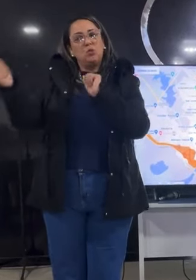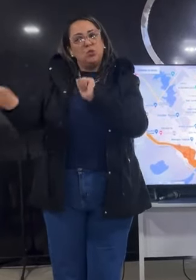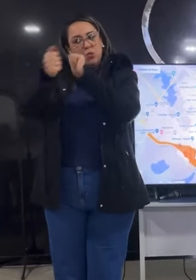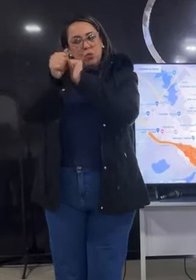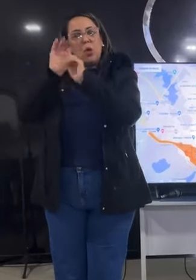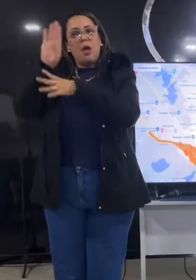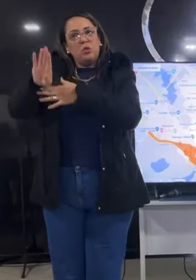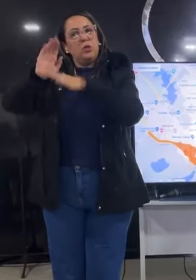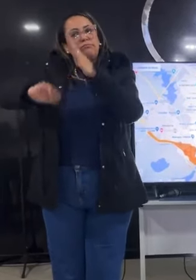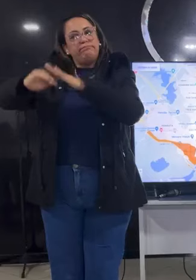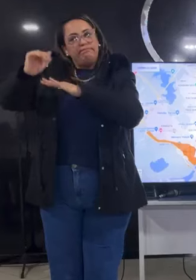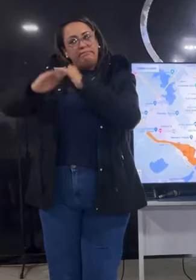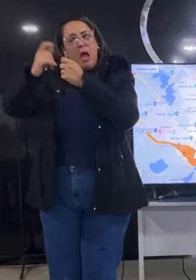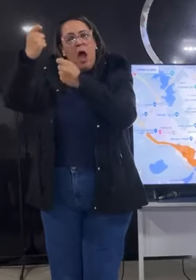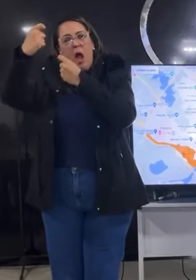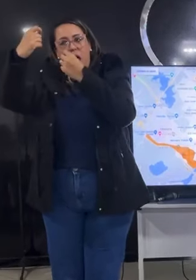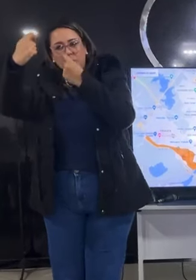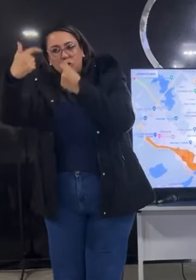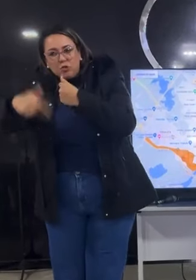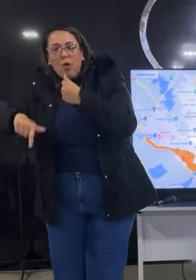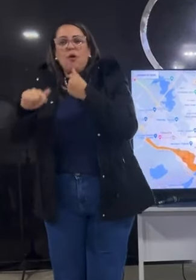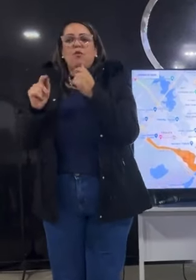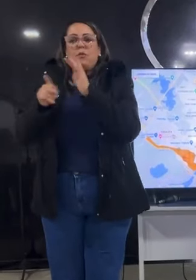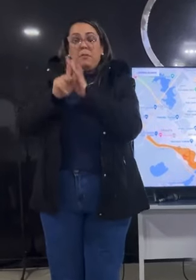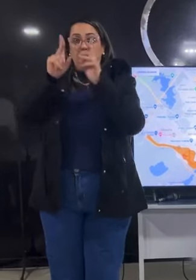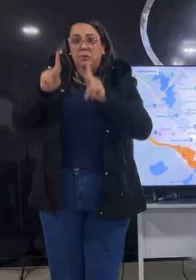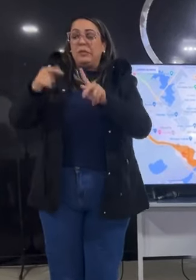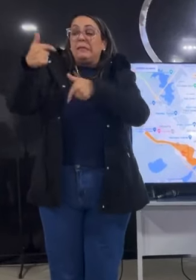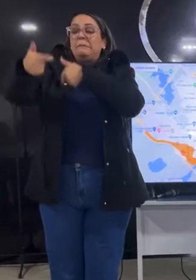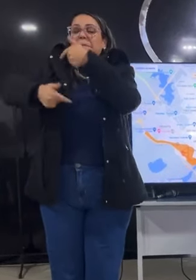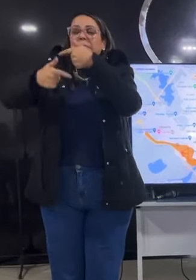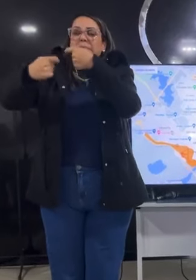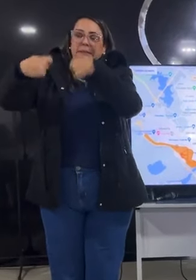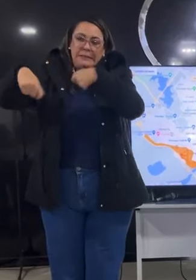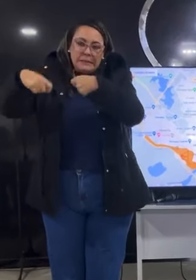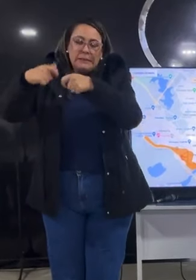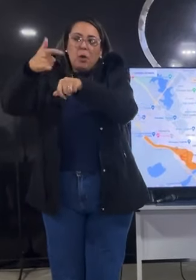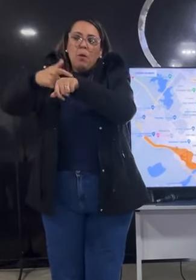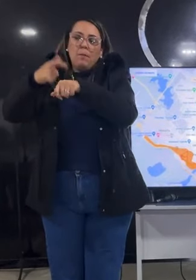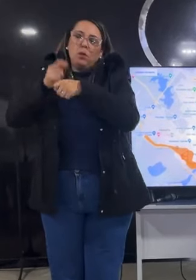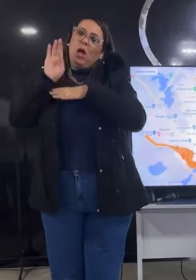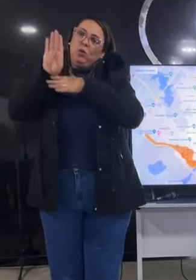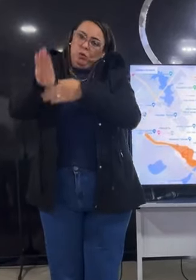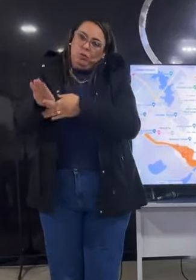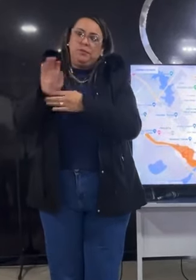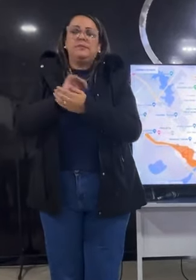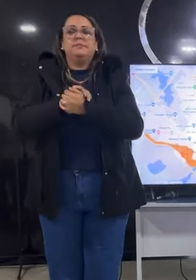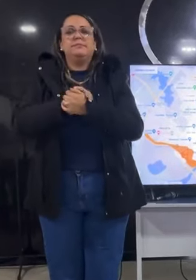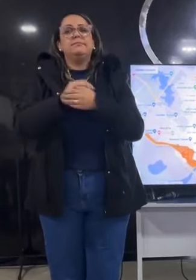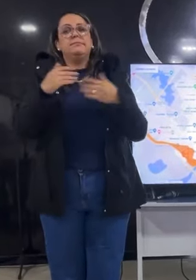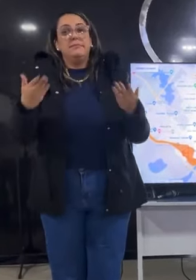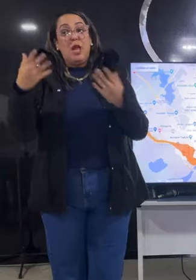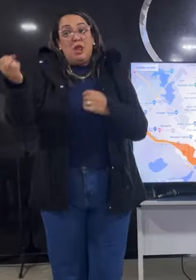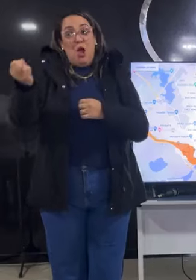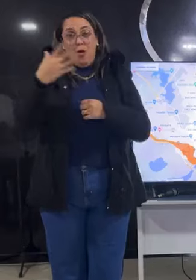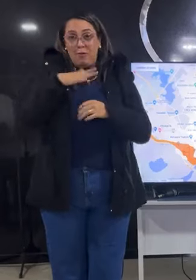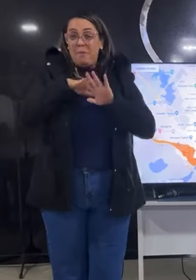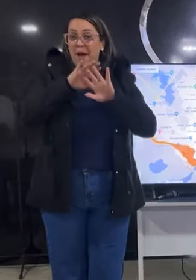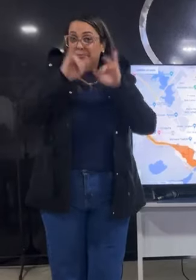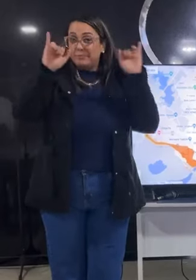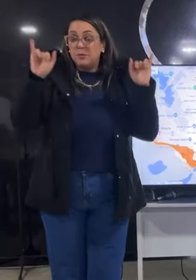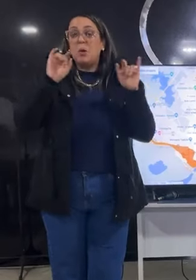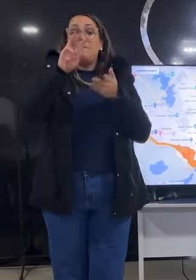n estaremos junto com as pessoas que precisam que vão precisar naquele momento desse auxílio Então é isso a novidade maior